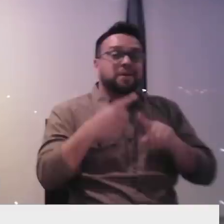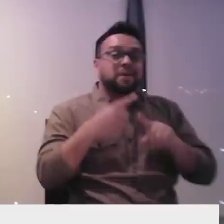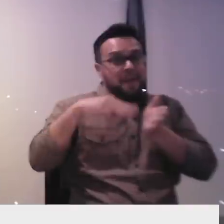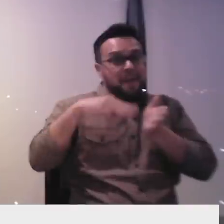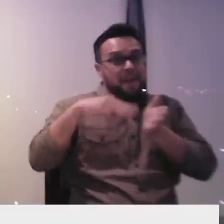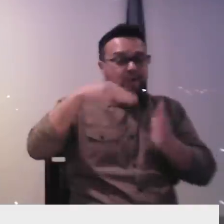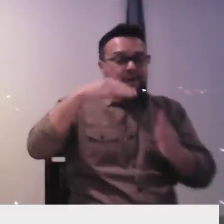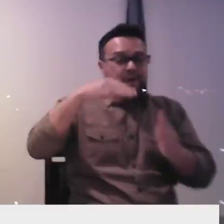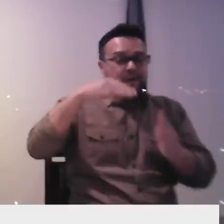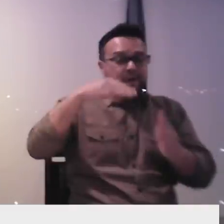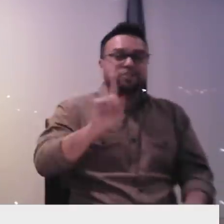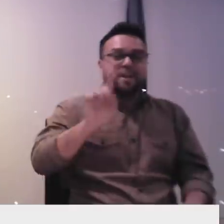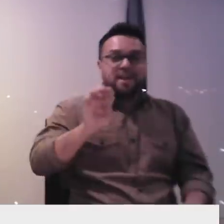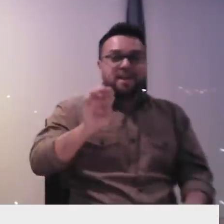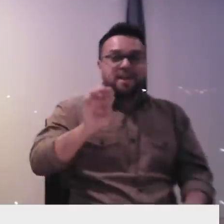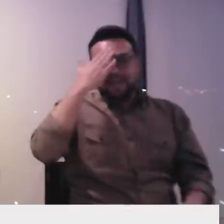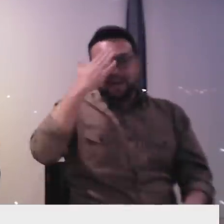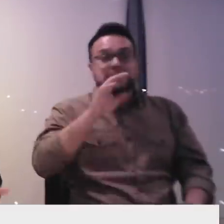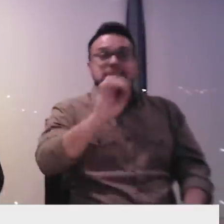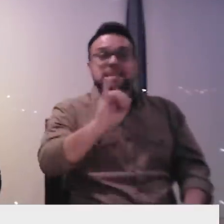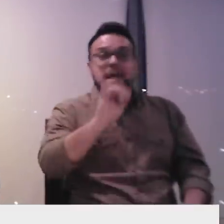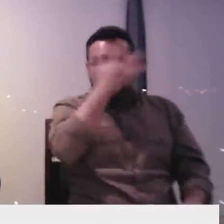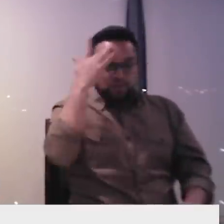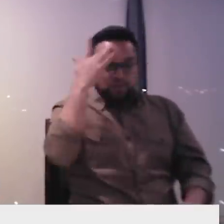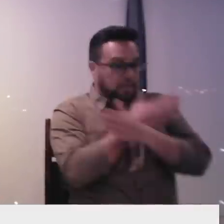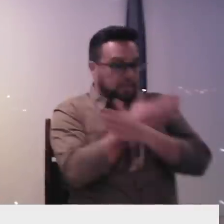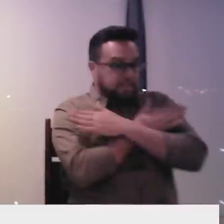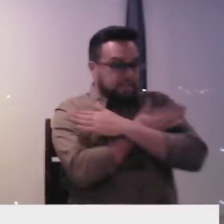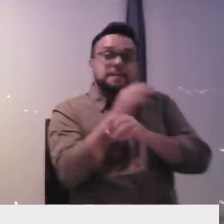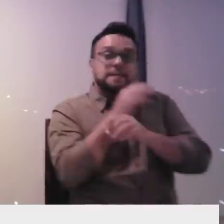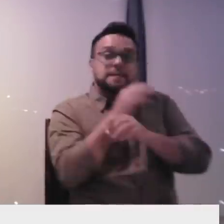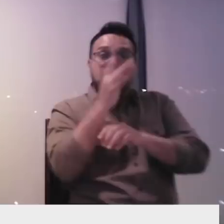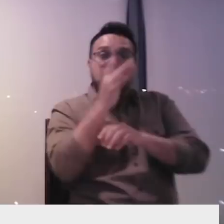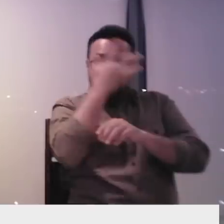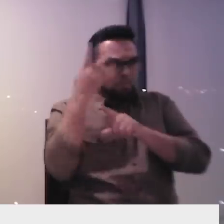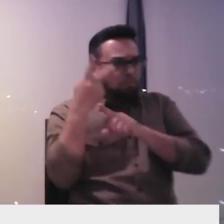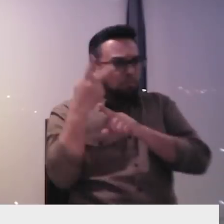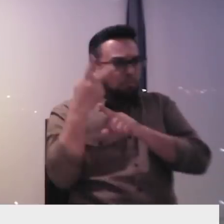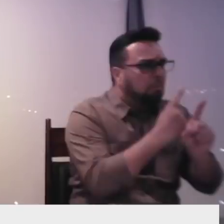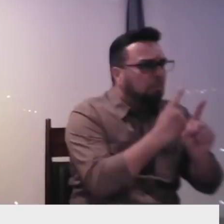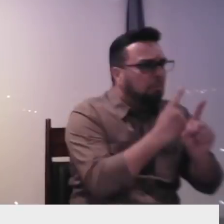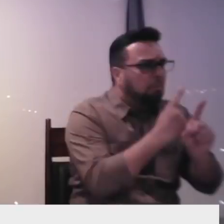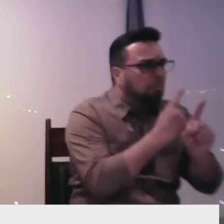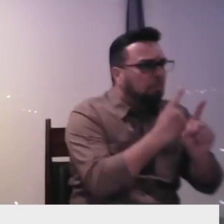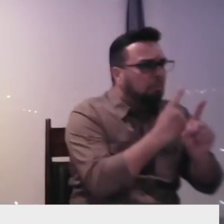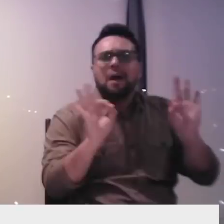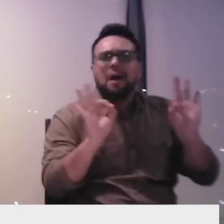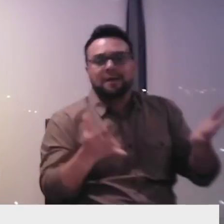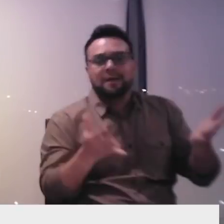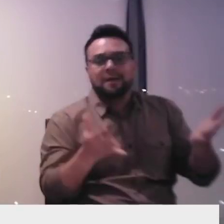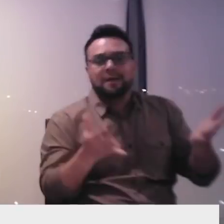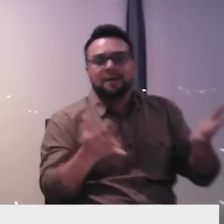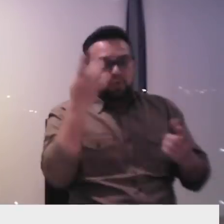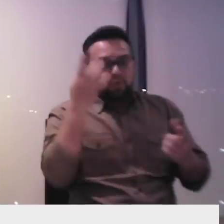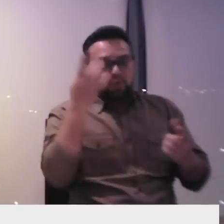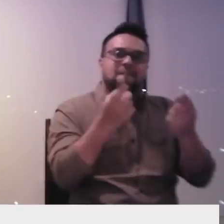conta apenas de estar desempregado quem procura emprego e não acha. Então, como os informais foram atingidos, os caras que vendiam churrasquinho